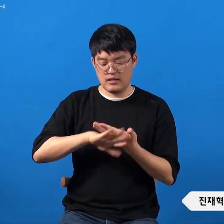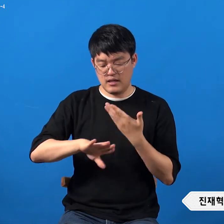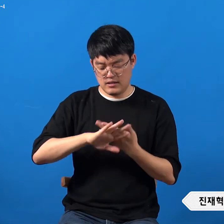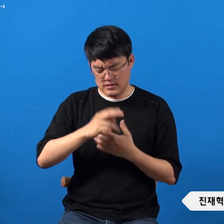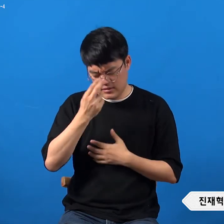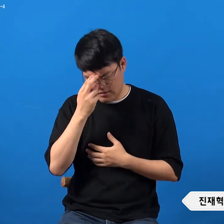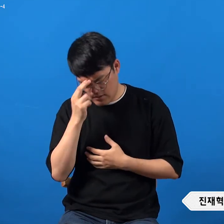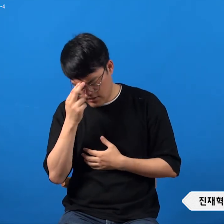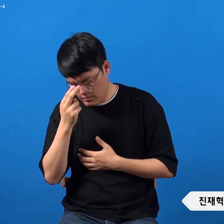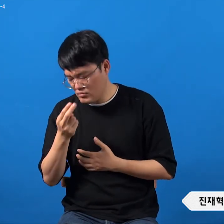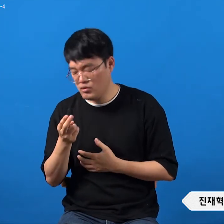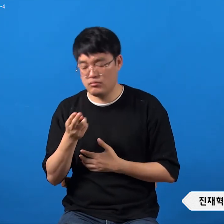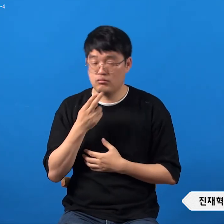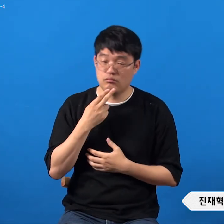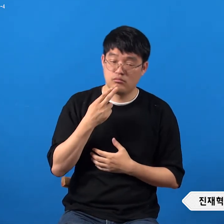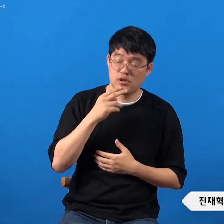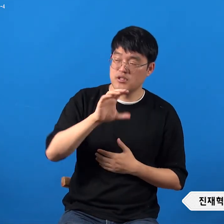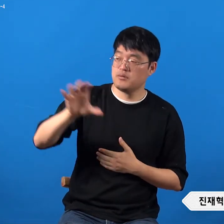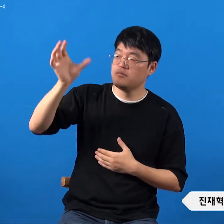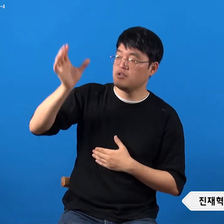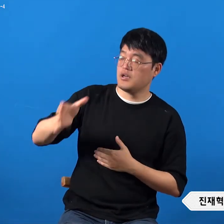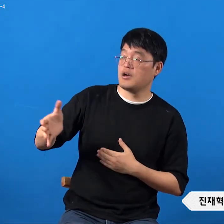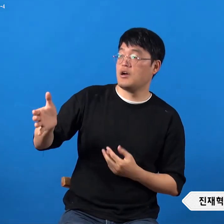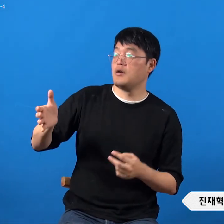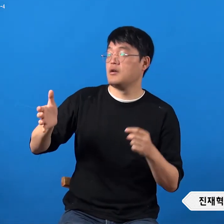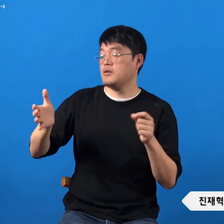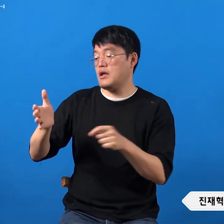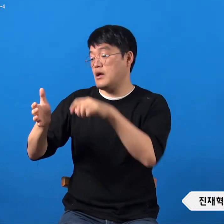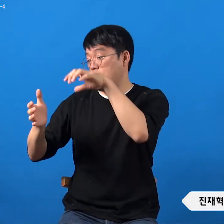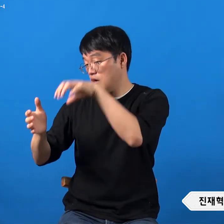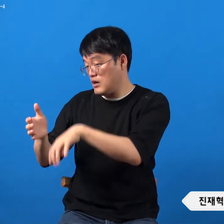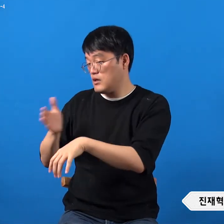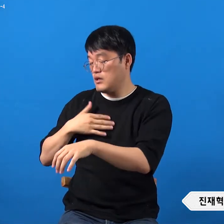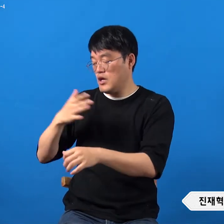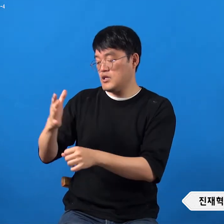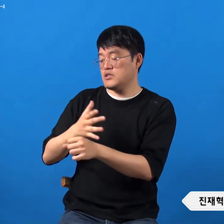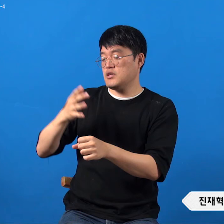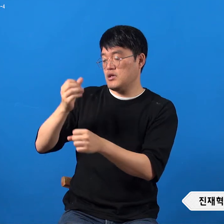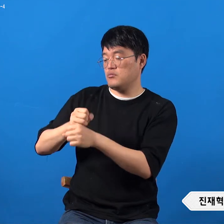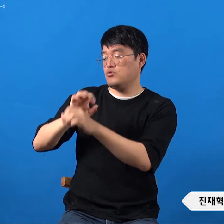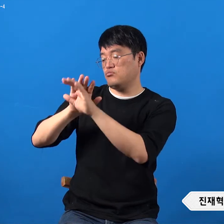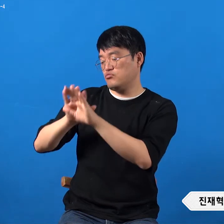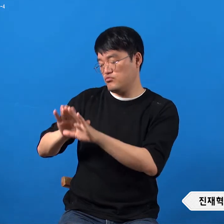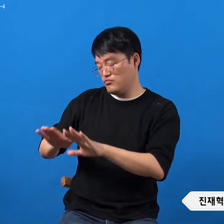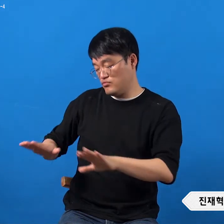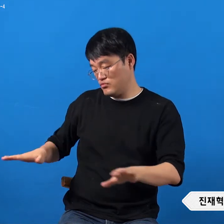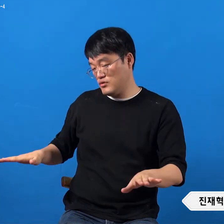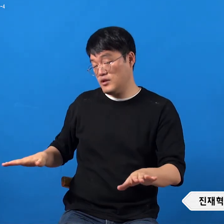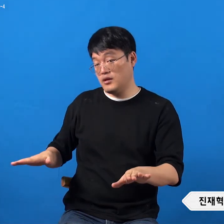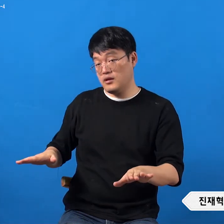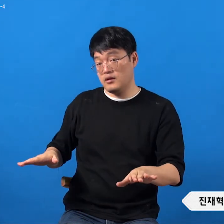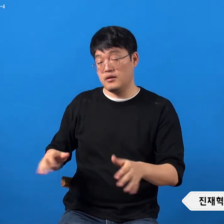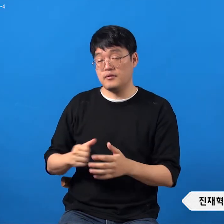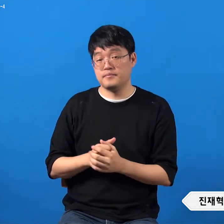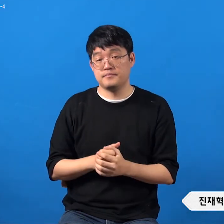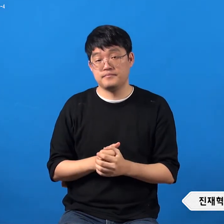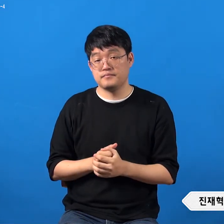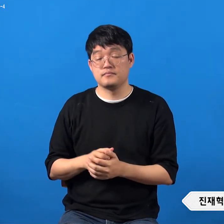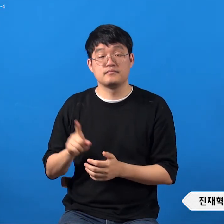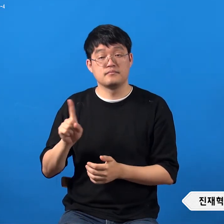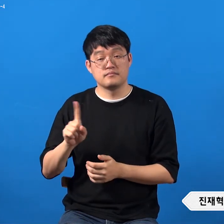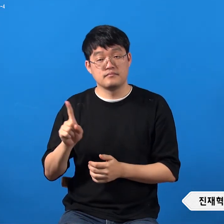십자가 밑에 나아가 내 짐을 풀었네. 엘리자 히윗이라는